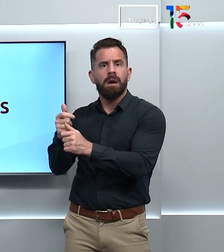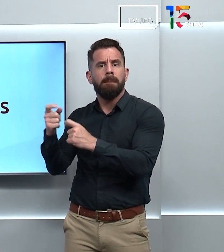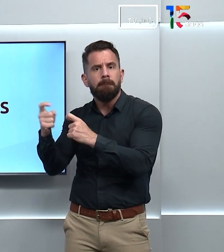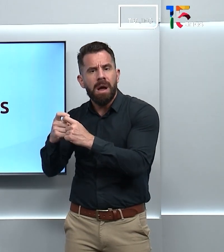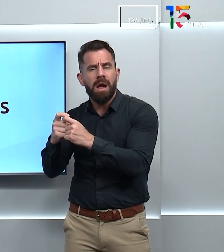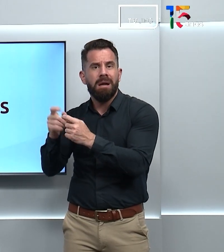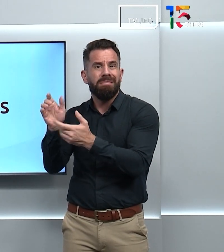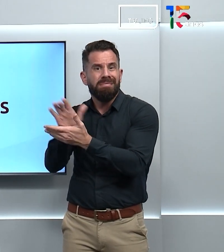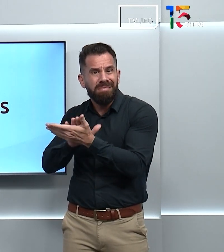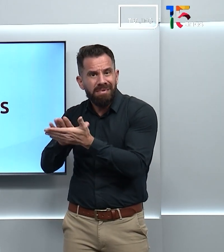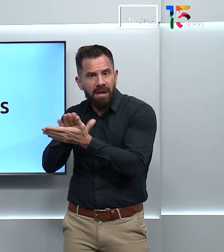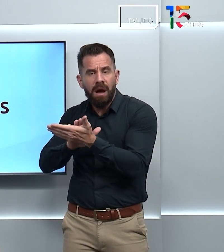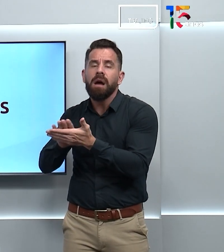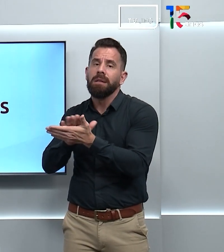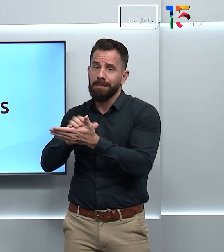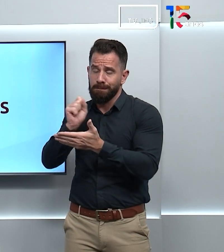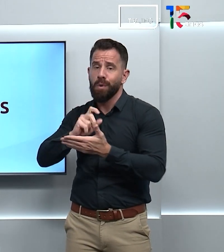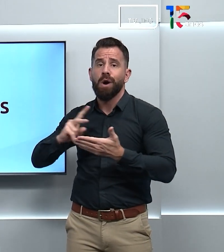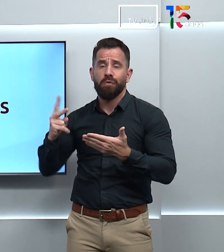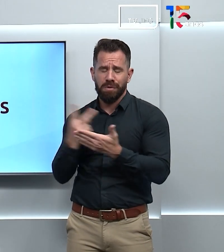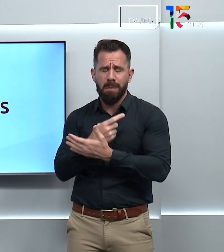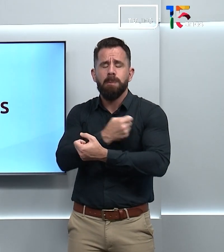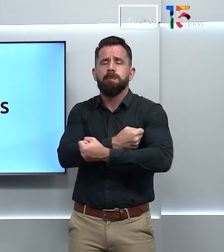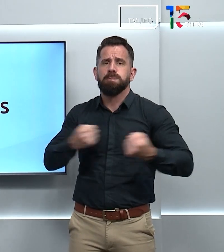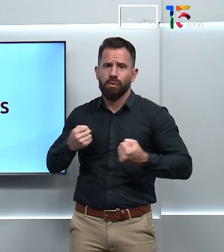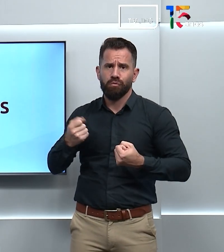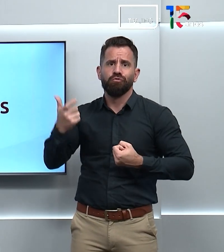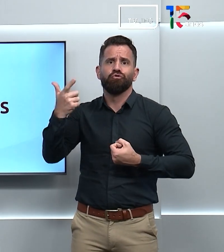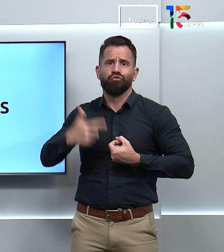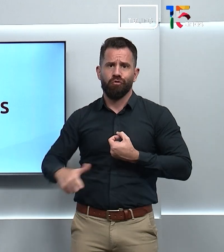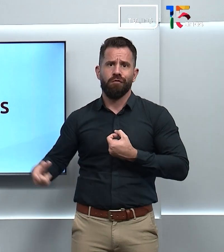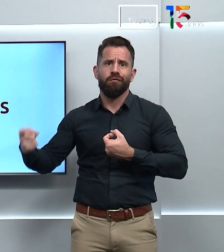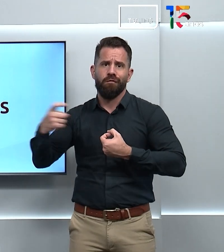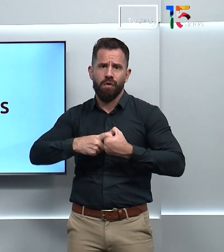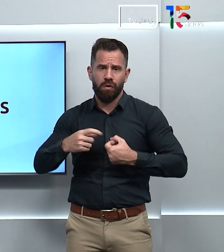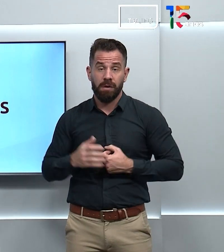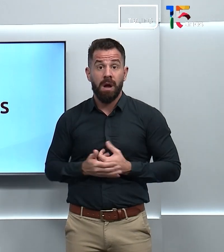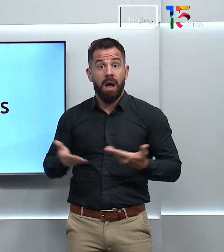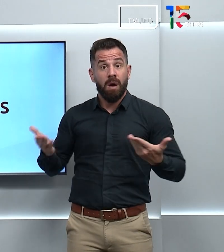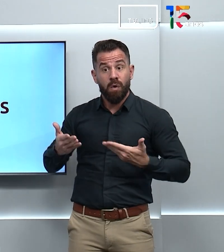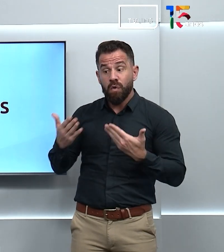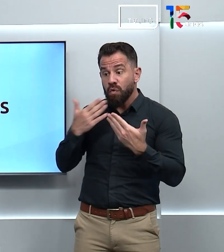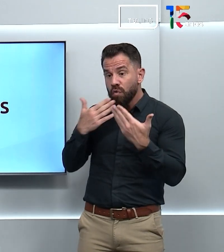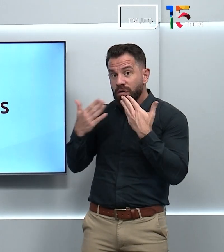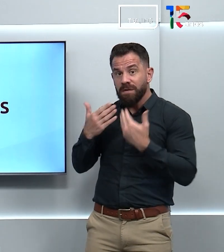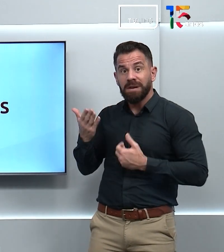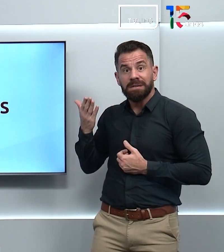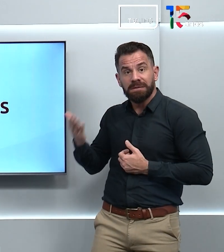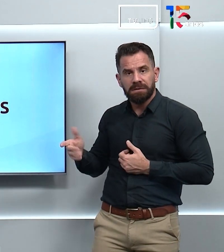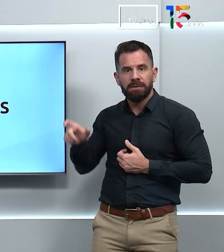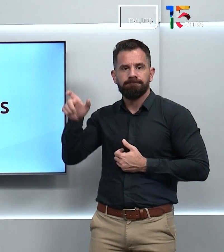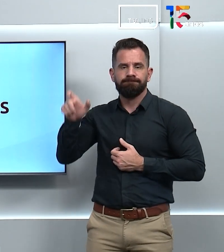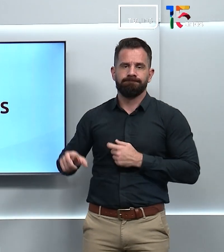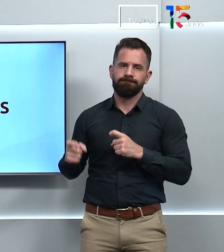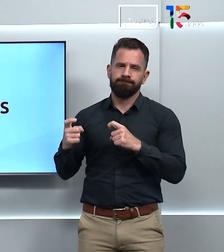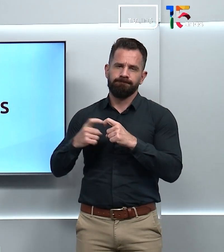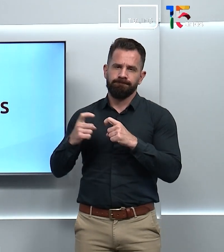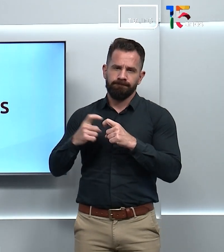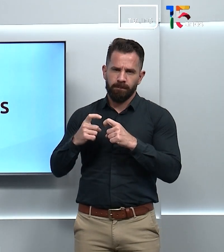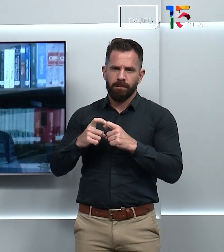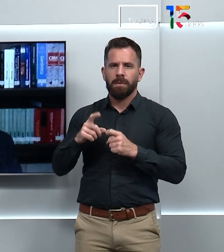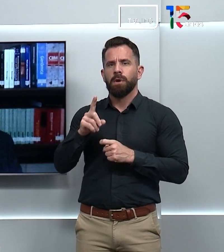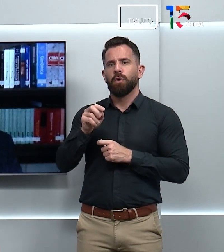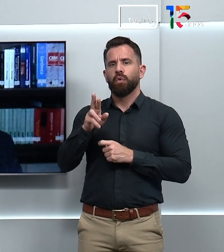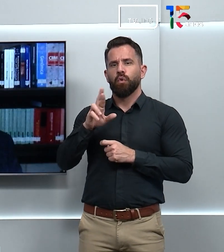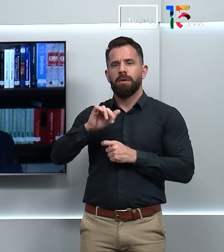novamente. Para explicar melhor sobre os cuidados com remédios para emagrecer, vamos conversar com o doutor Durval Ribas Filho.